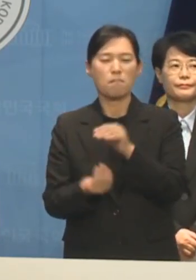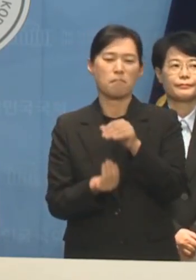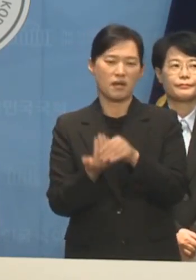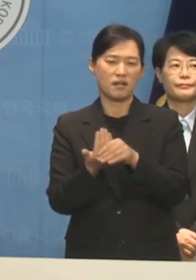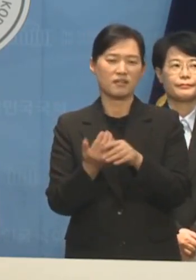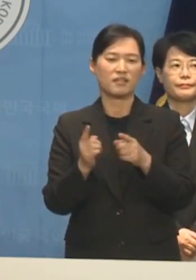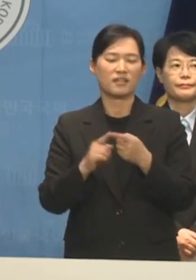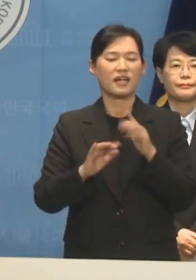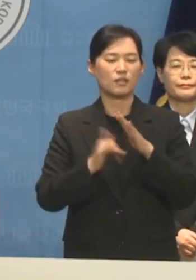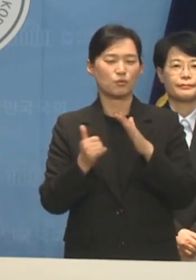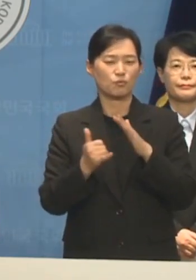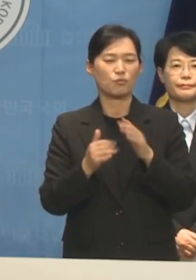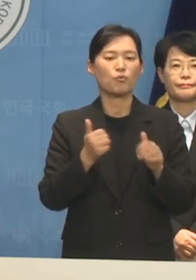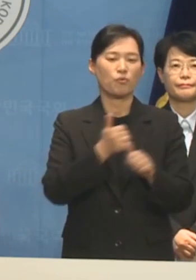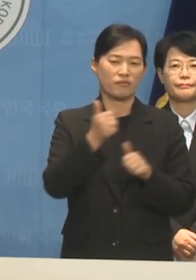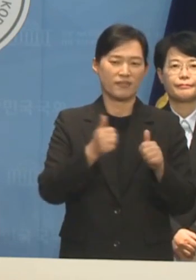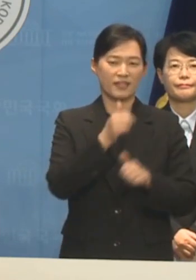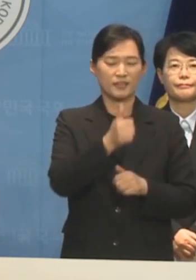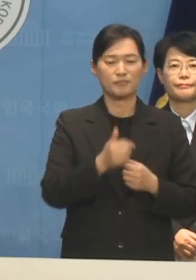참석해 주셨습니다.